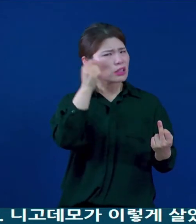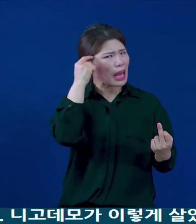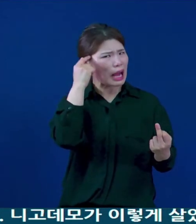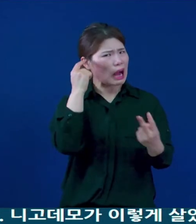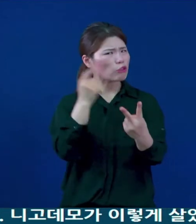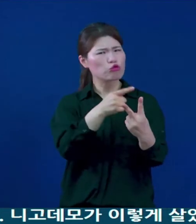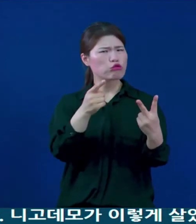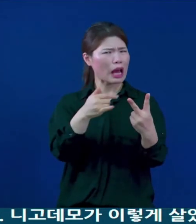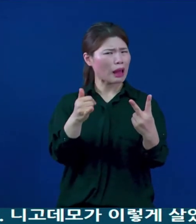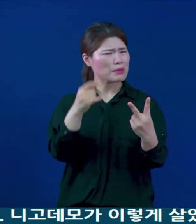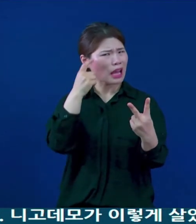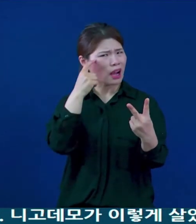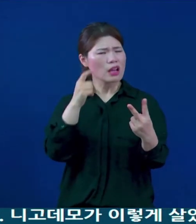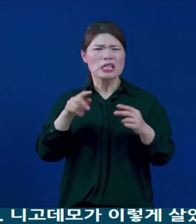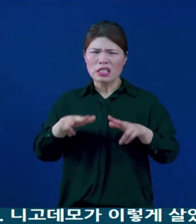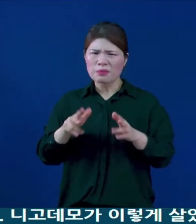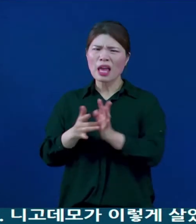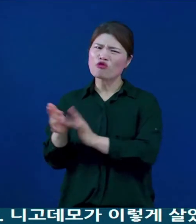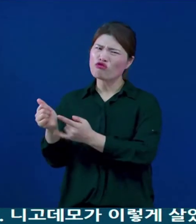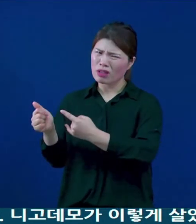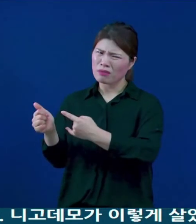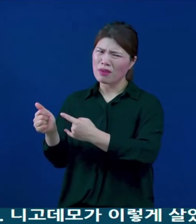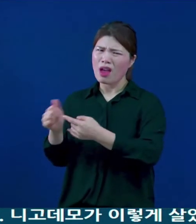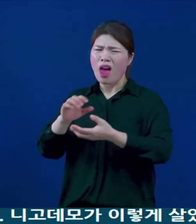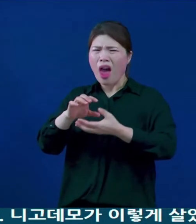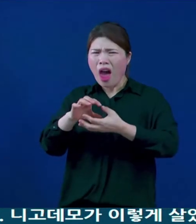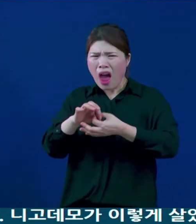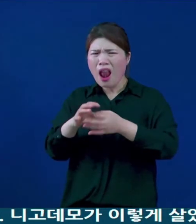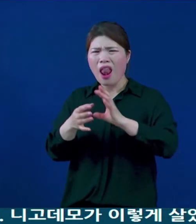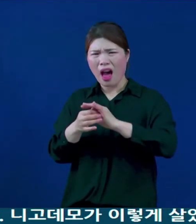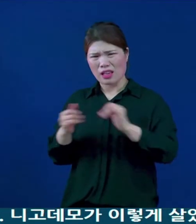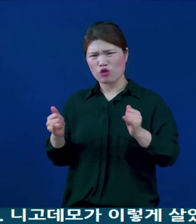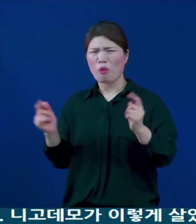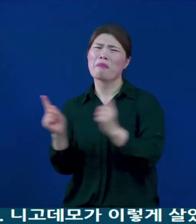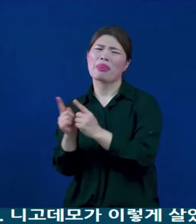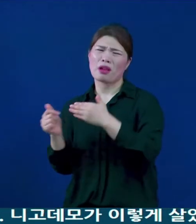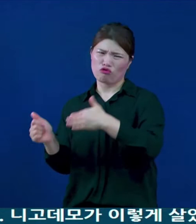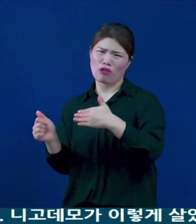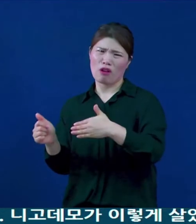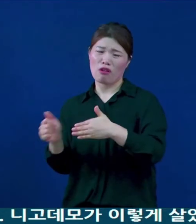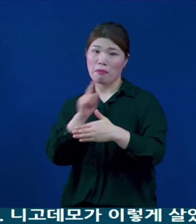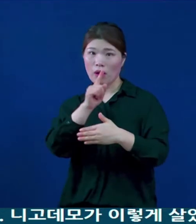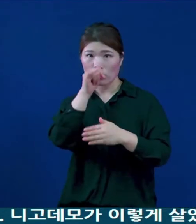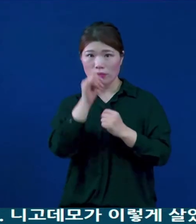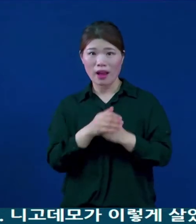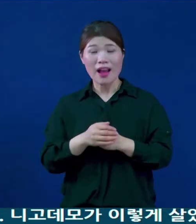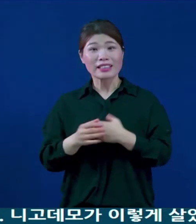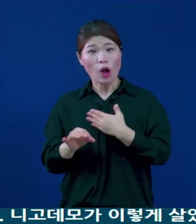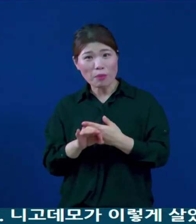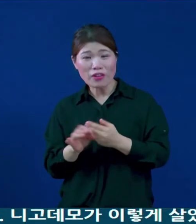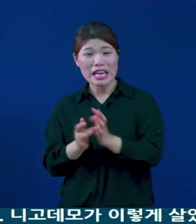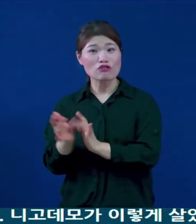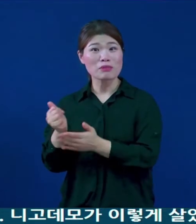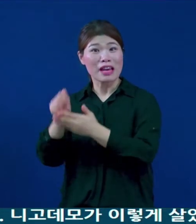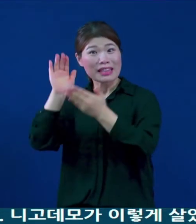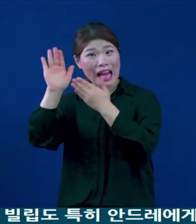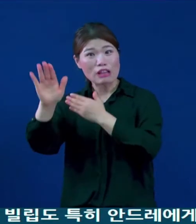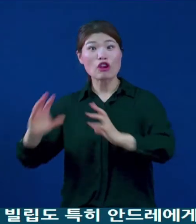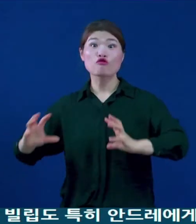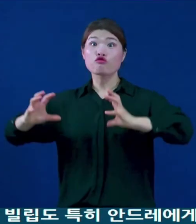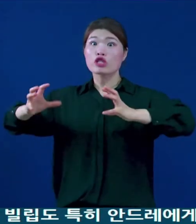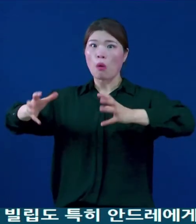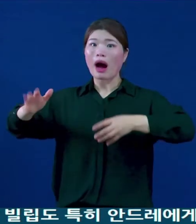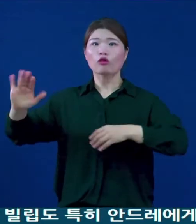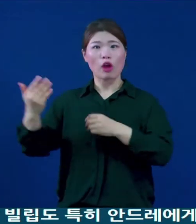만나주세요. 이제 헬라 사람 만나고 나면 헬라인들도 예수님을 믿게 될 것이고 예수님은 드디어 국제화되는 겁니다. 유대인들